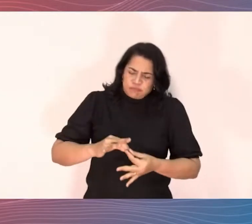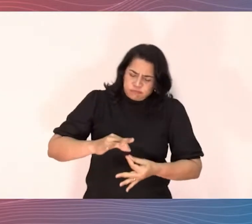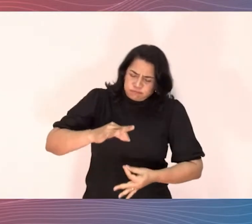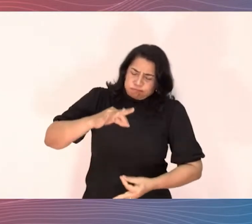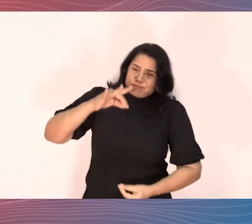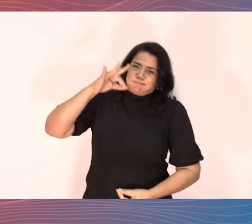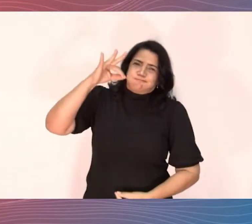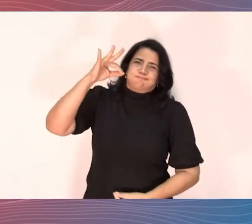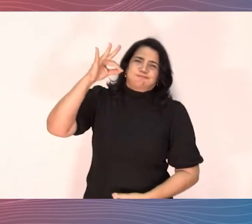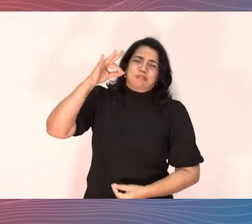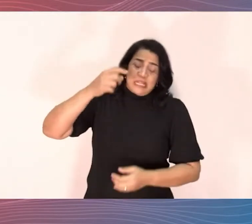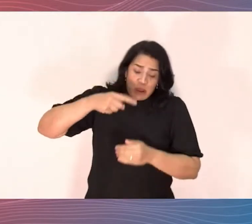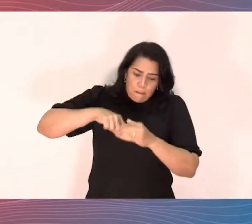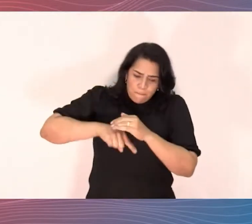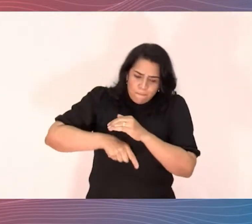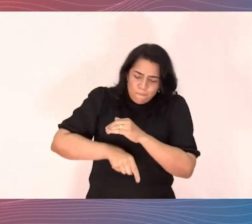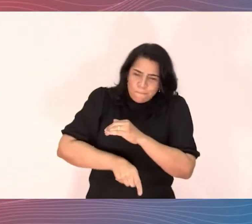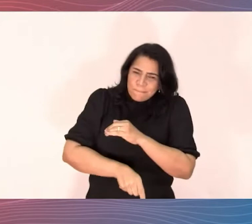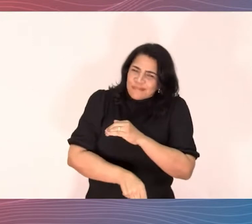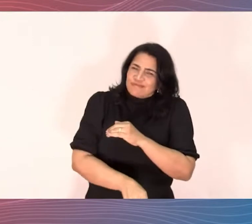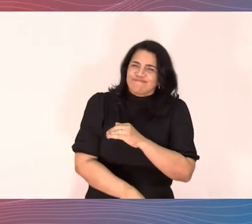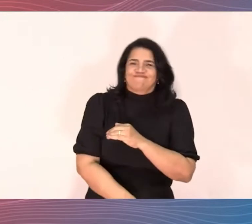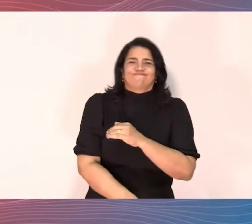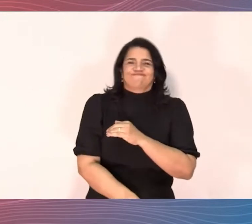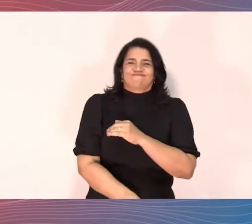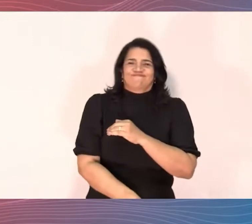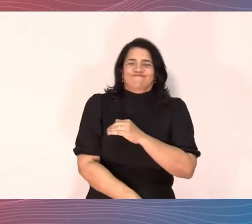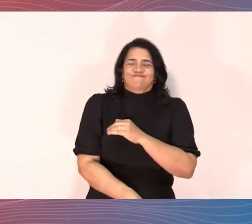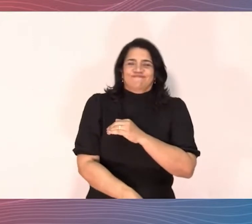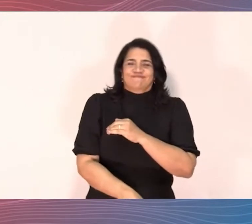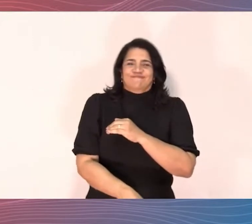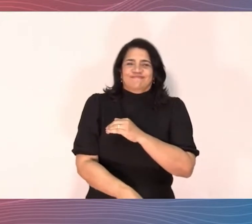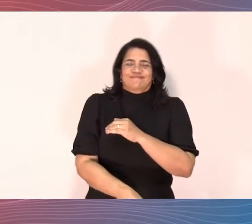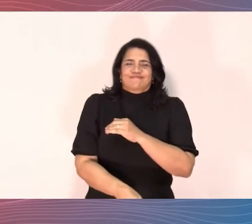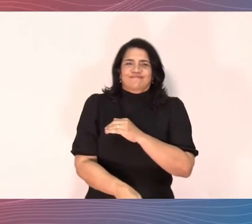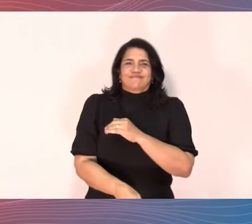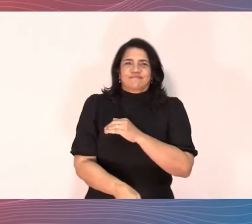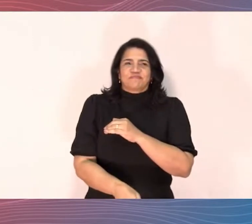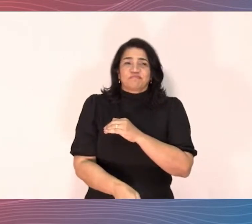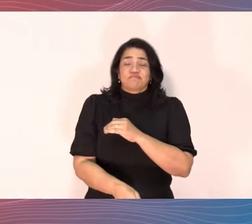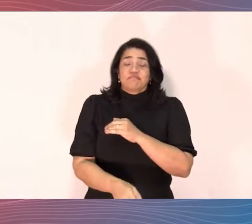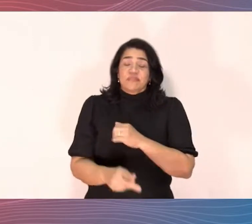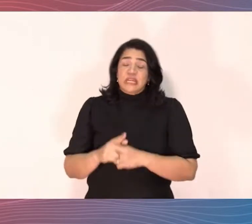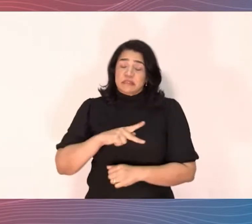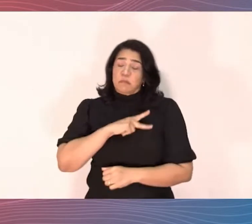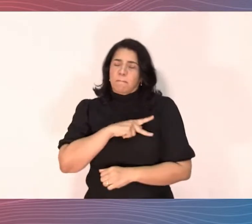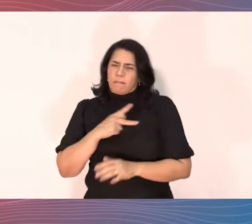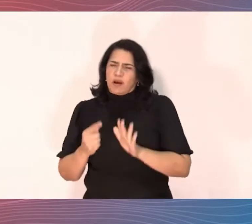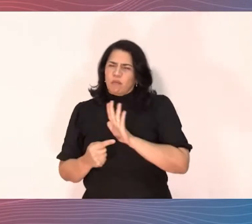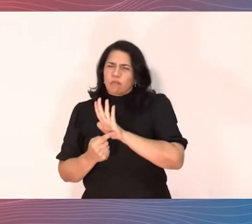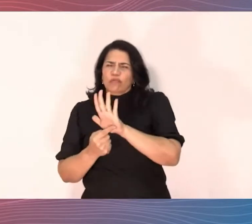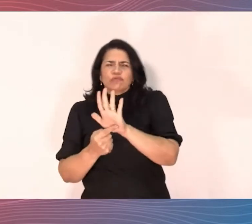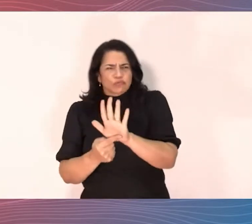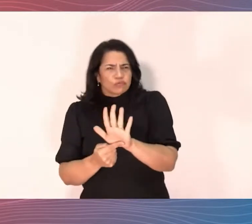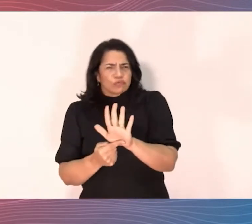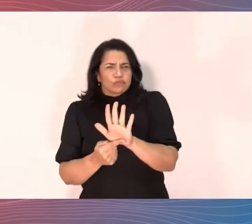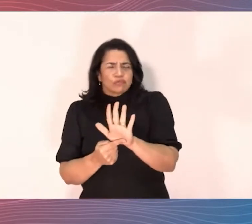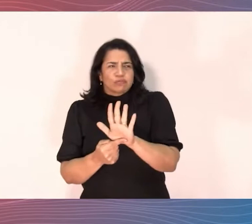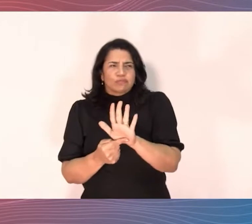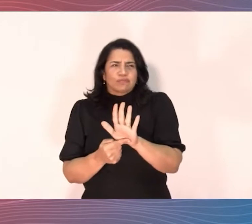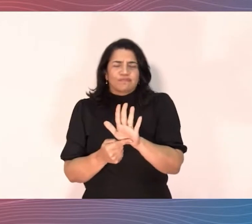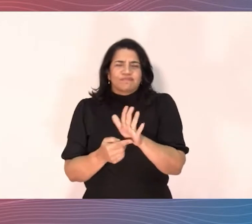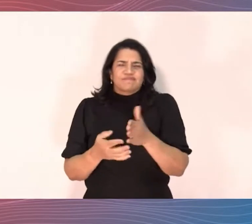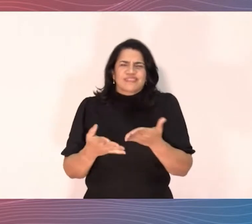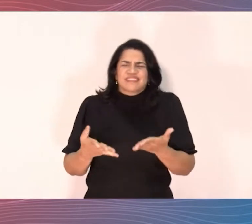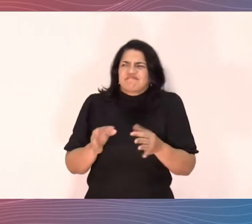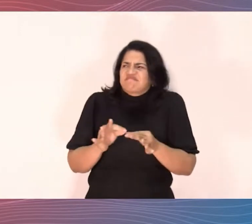altura e a profundidade de que... Paulo ficou louco. Ele não disse largura